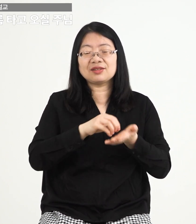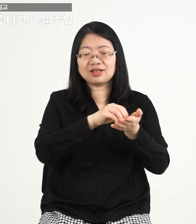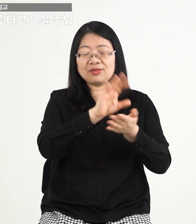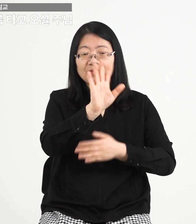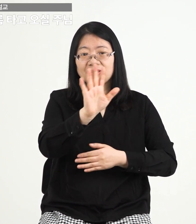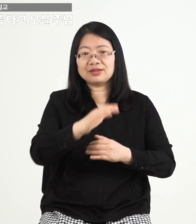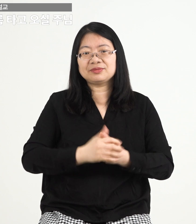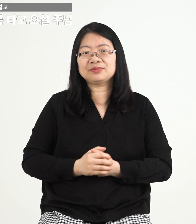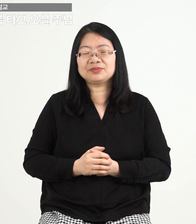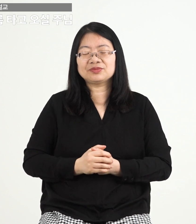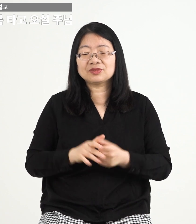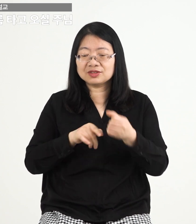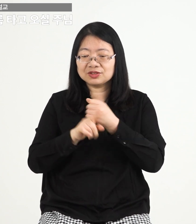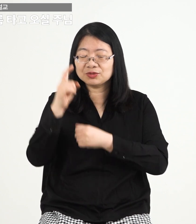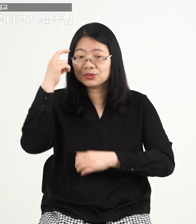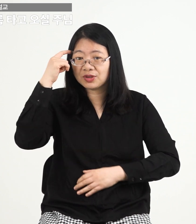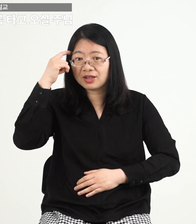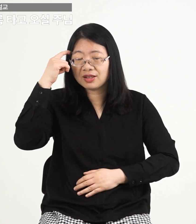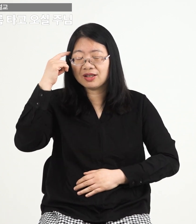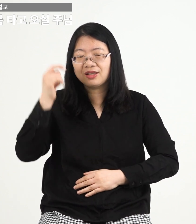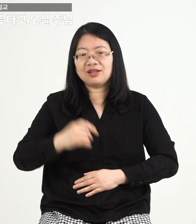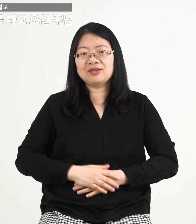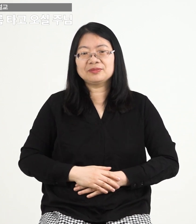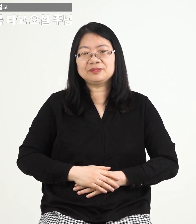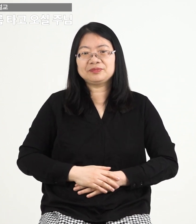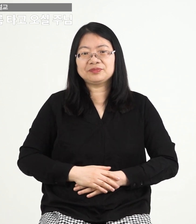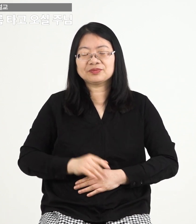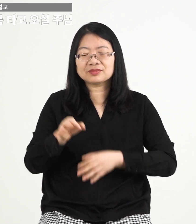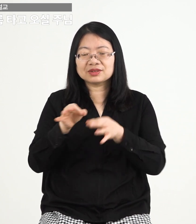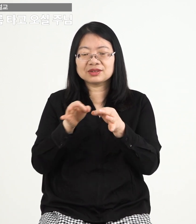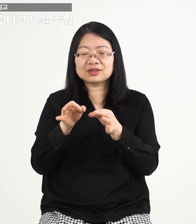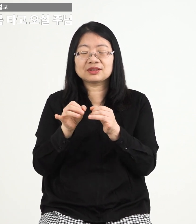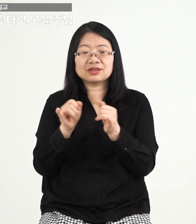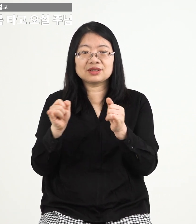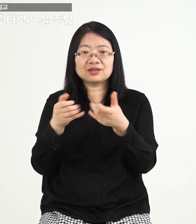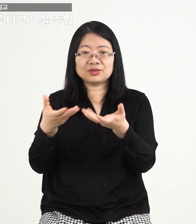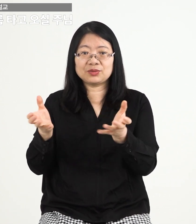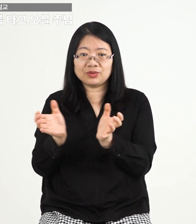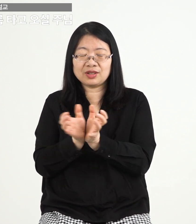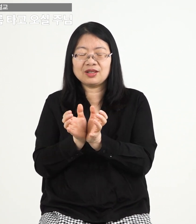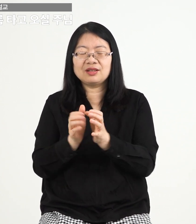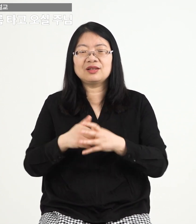합니다. 왜 안 했을까요? 그 상인조합들은